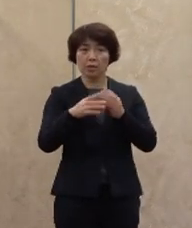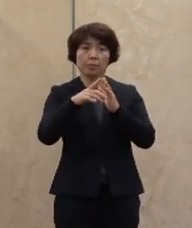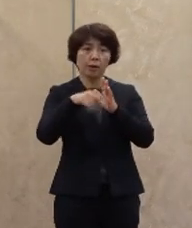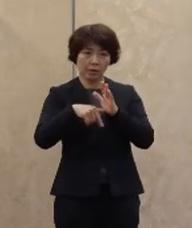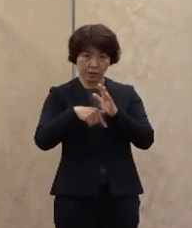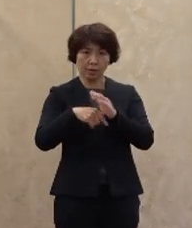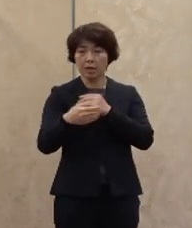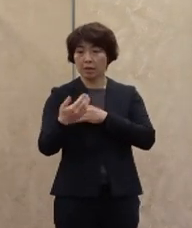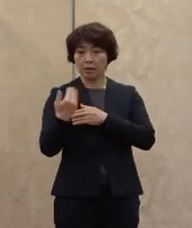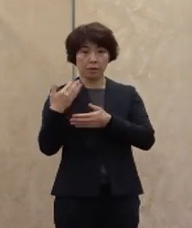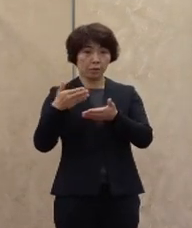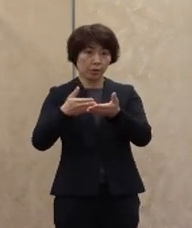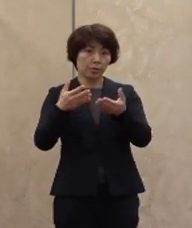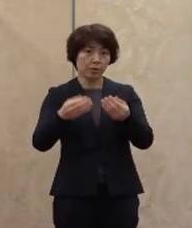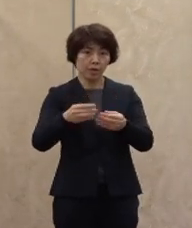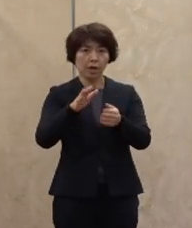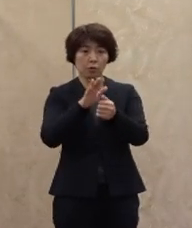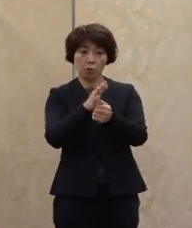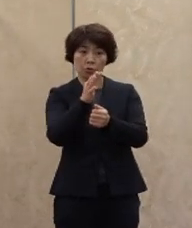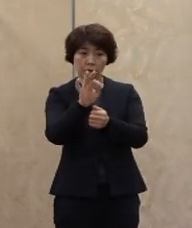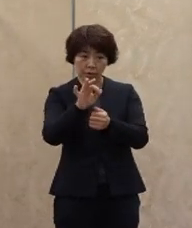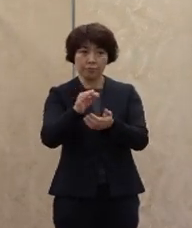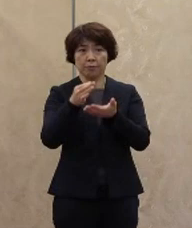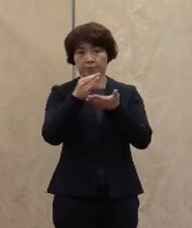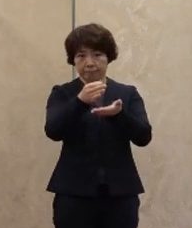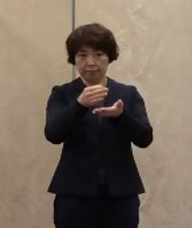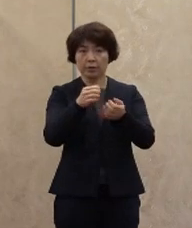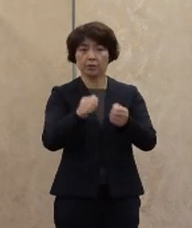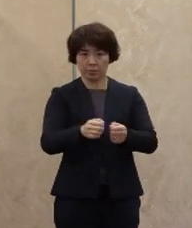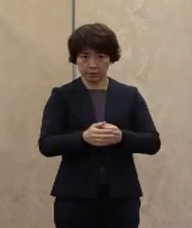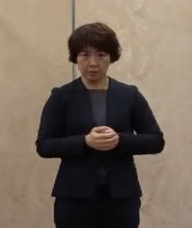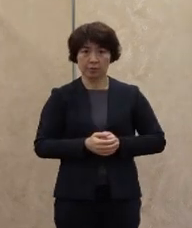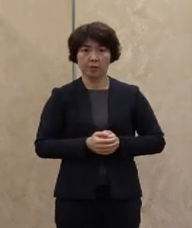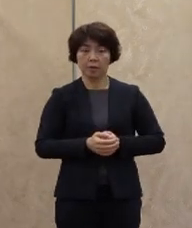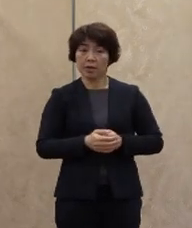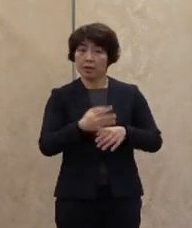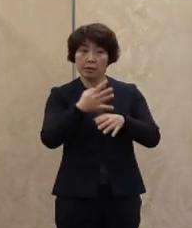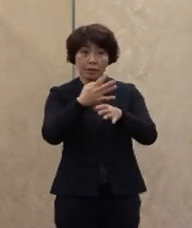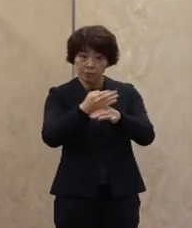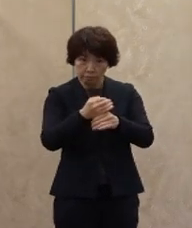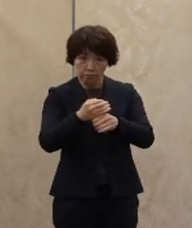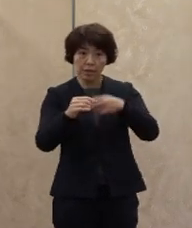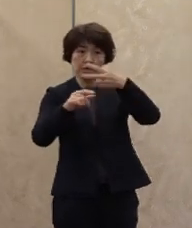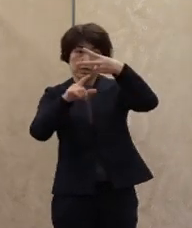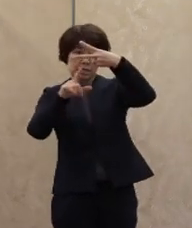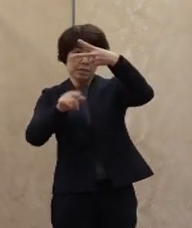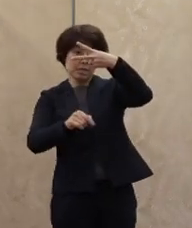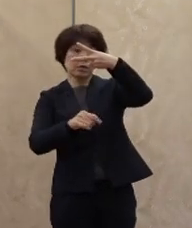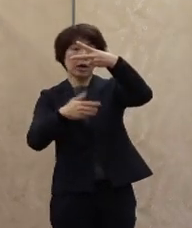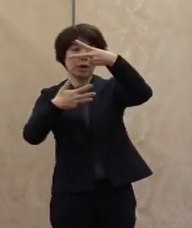先ほど の協力金を支給をいたします。時期についてですが、